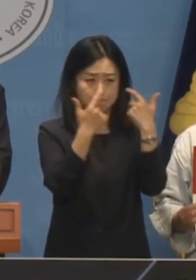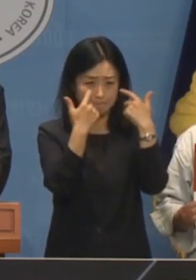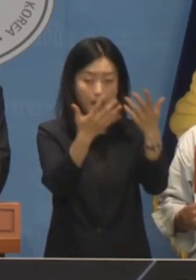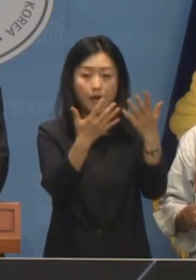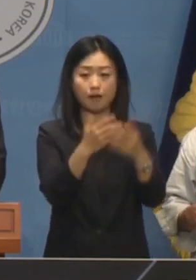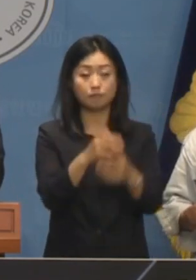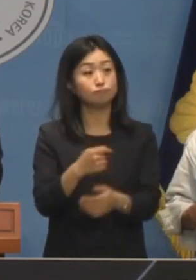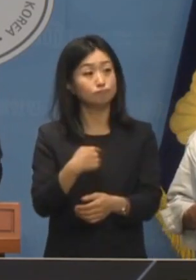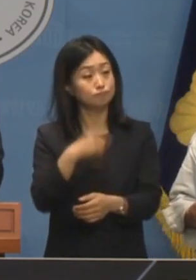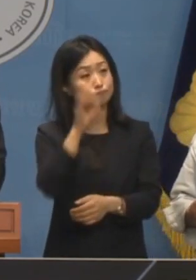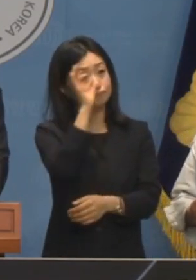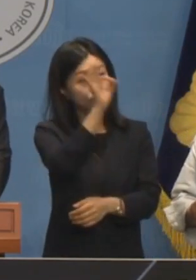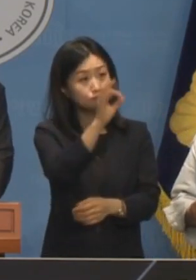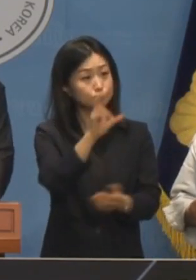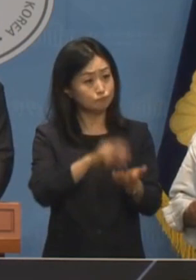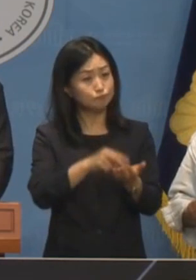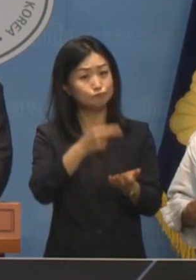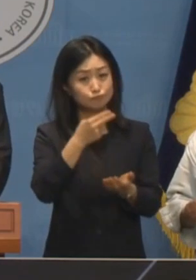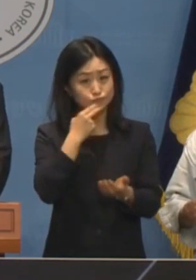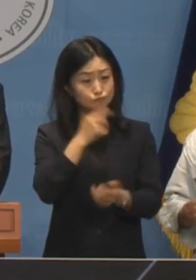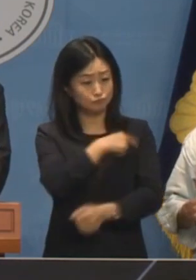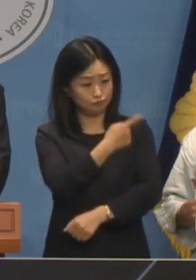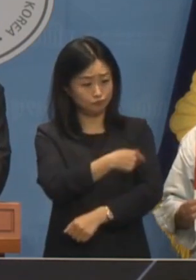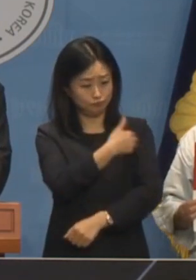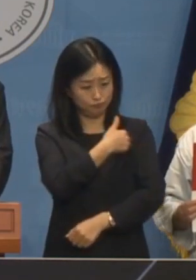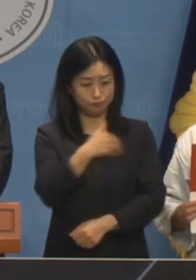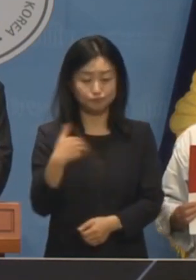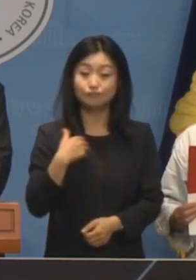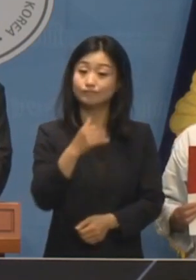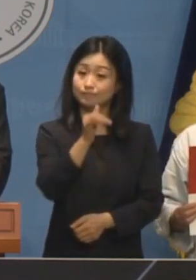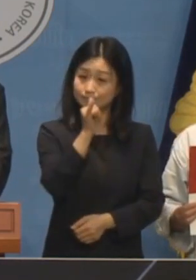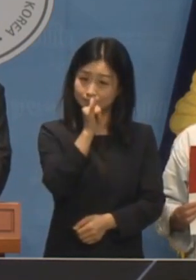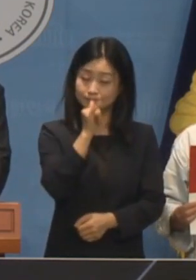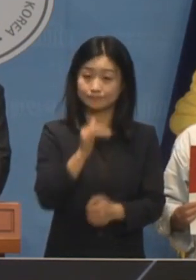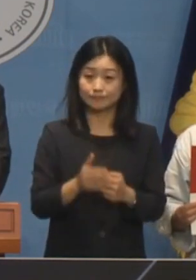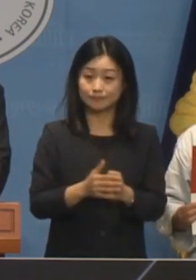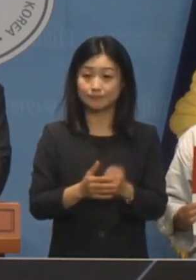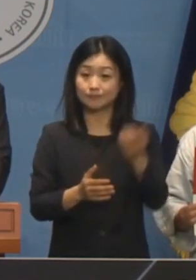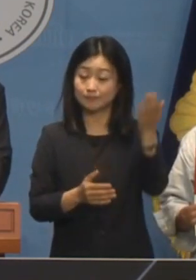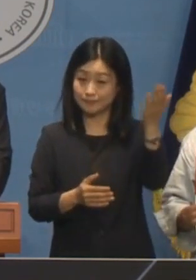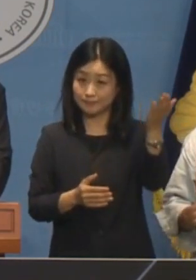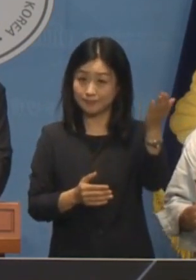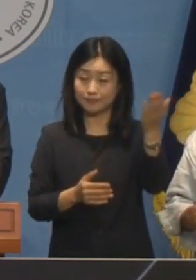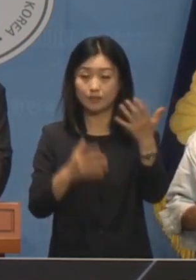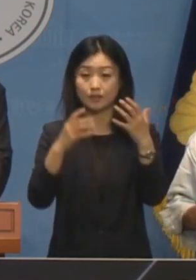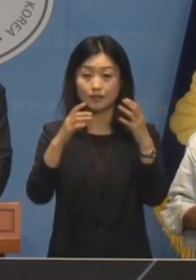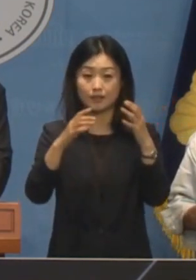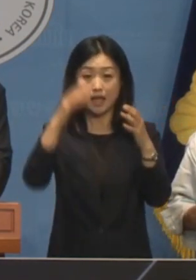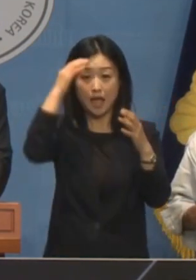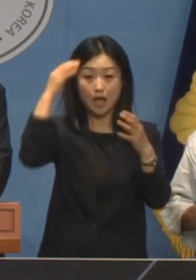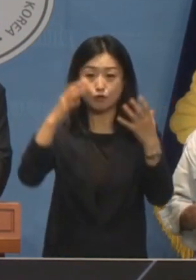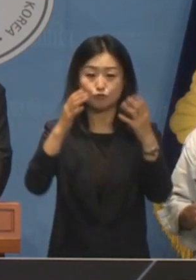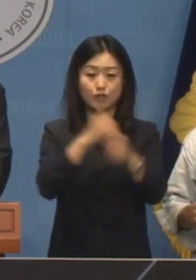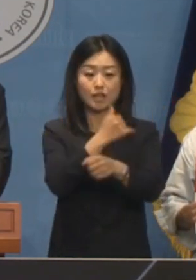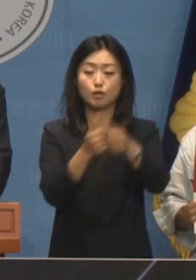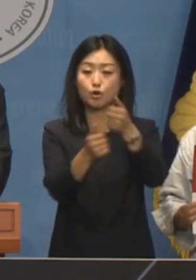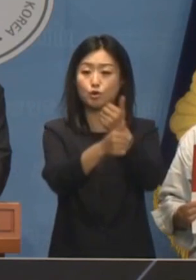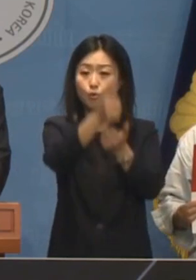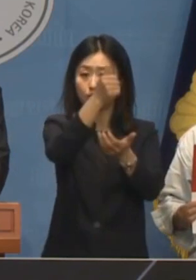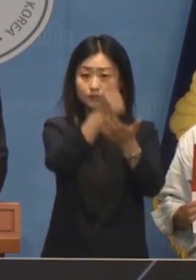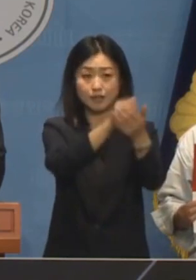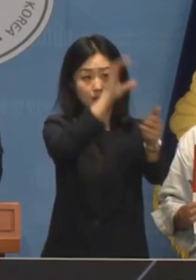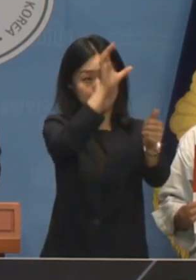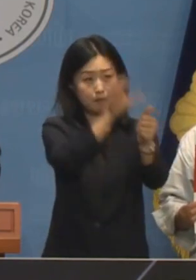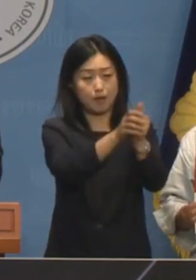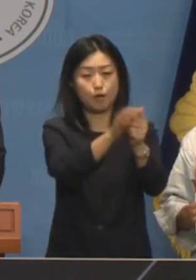자격이 있다고 보기에 우리는 안창호 후보가 대한민국